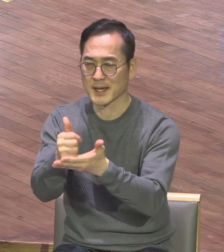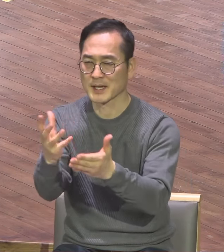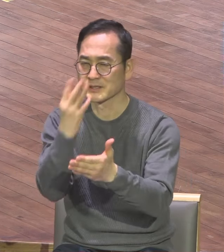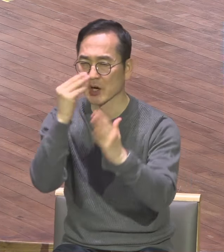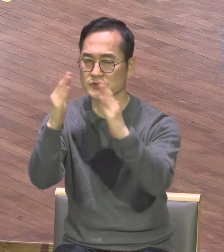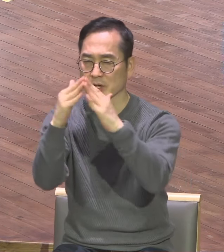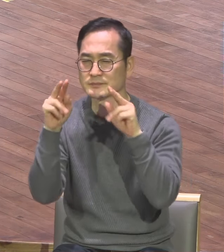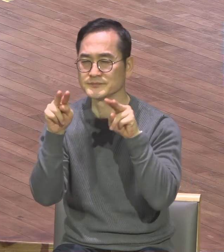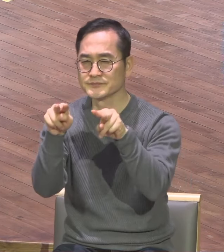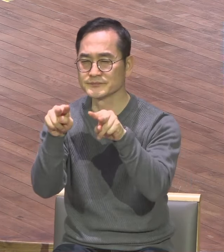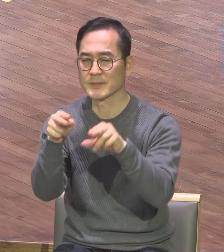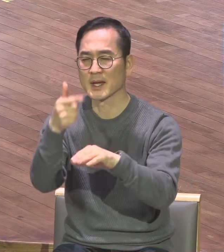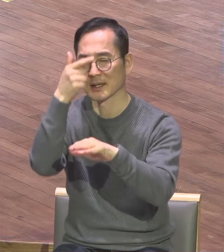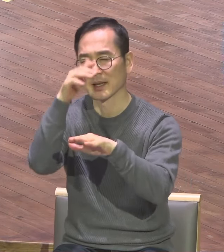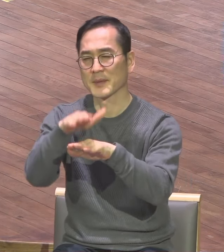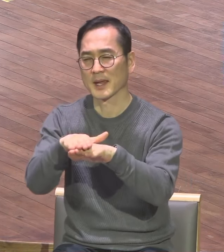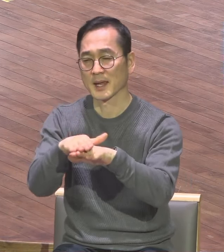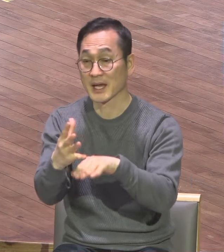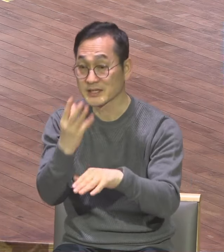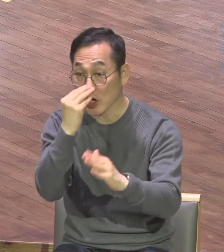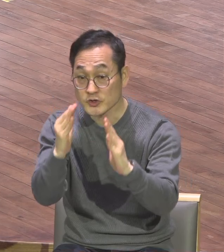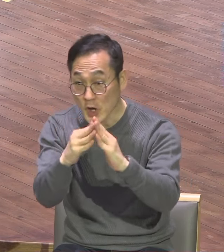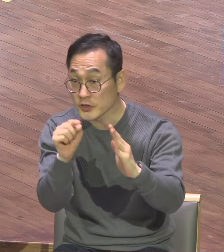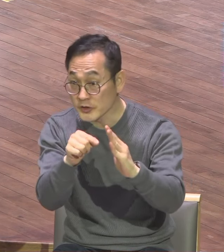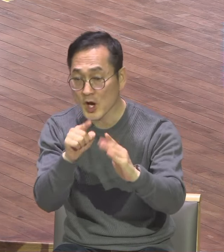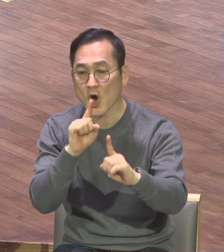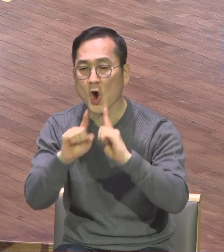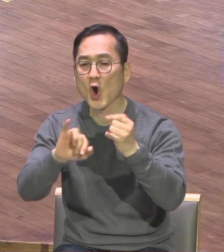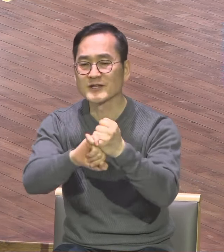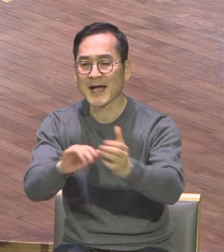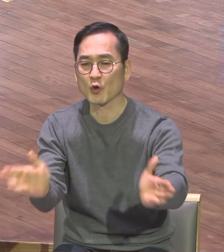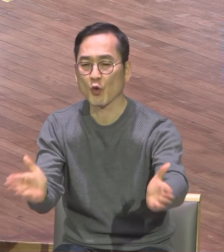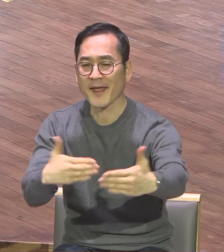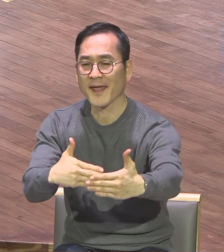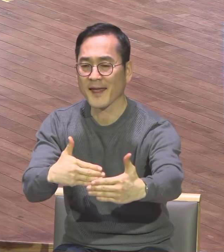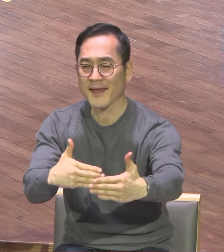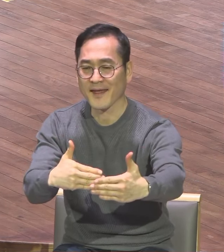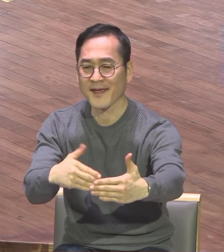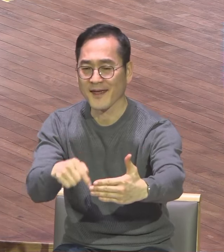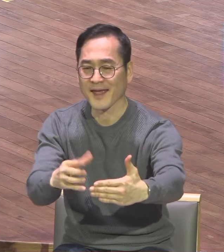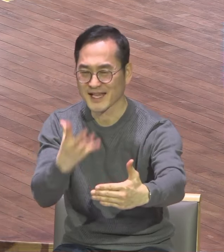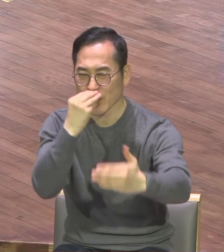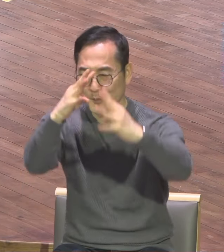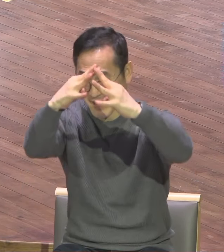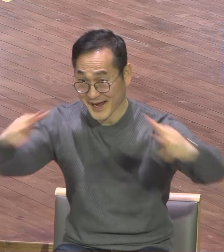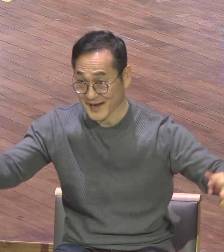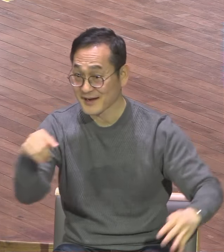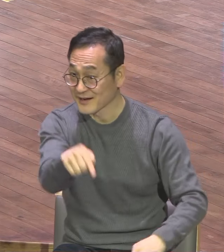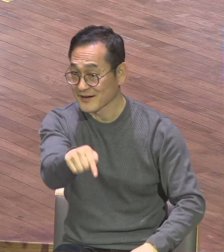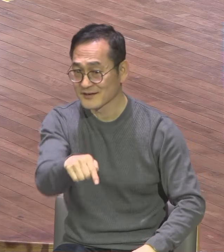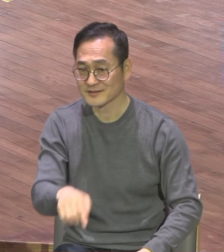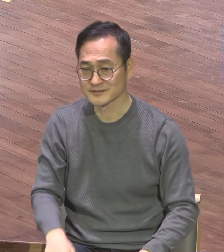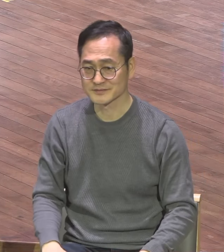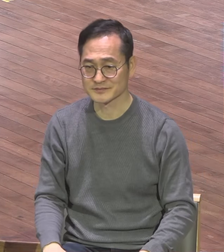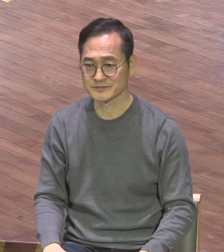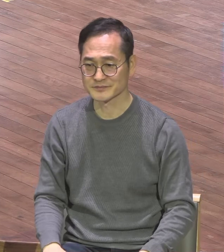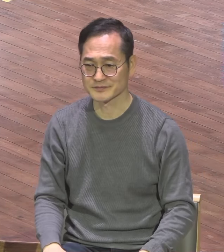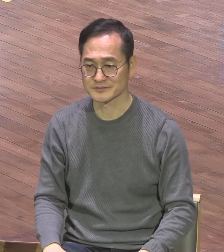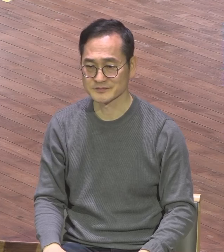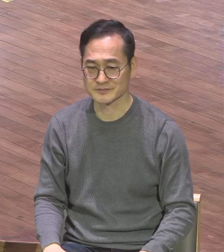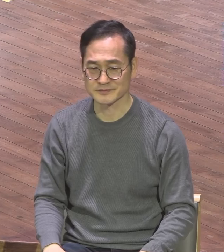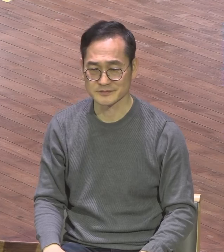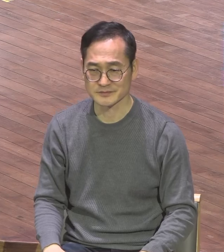예배하며, 여기서 성전은요 하나님 언약궤가 있는 성막을 말합니다. 왜냐하면 아직 그 시간까지 솔로몬 성전이